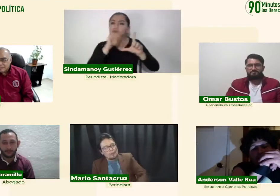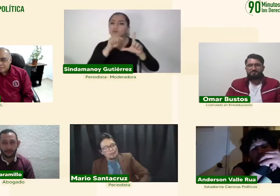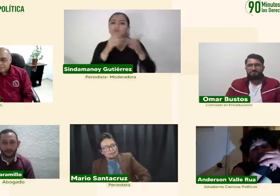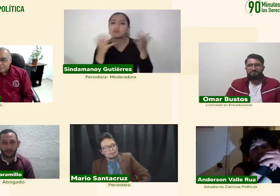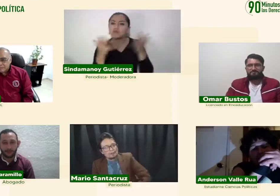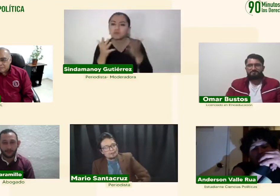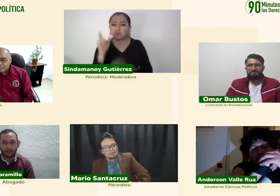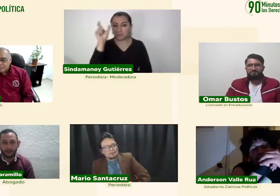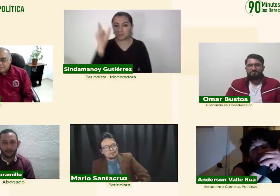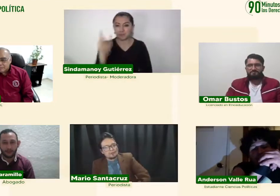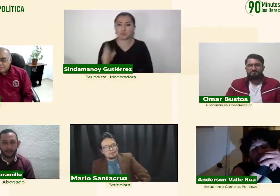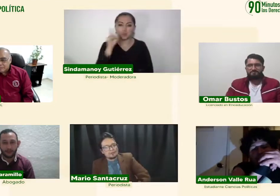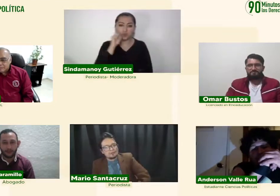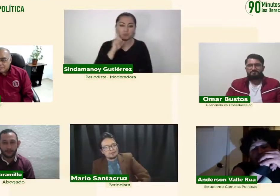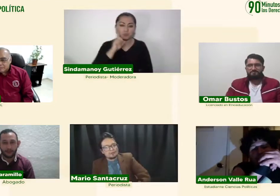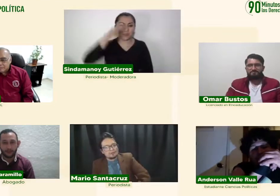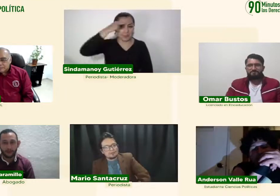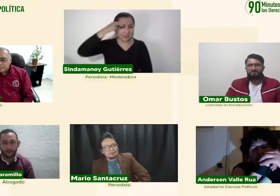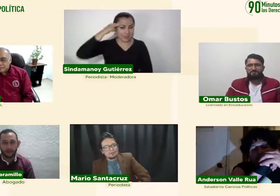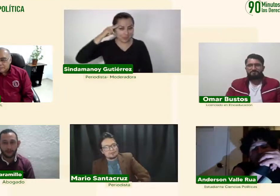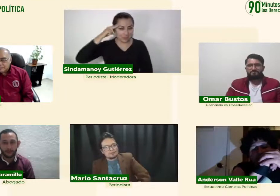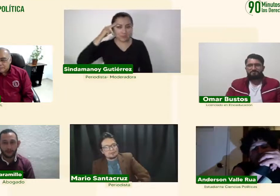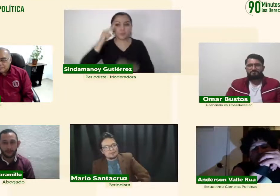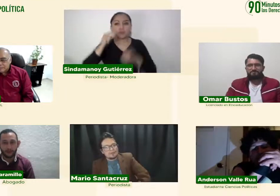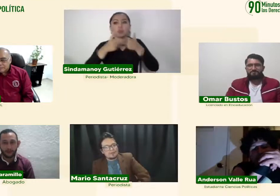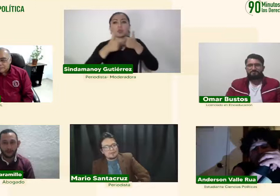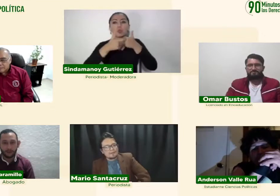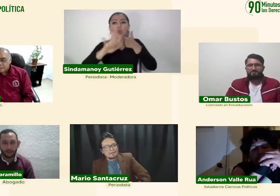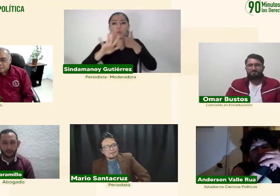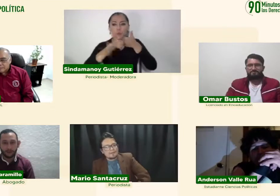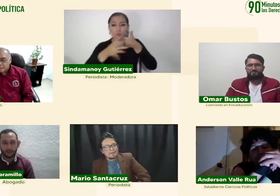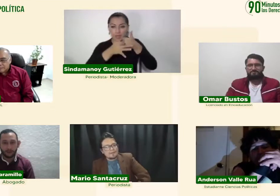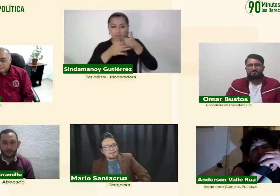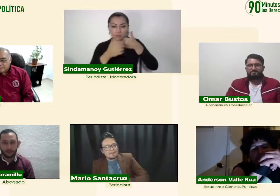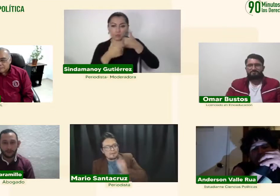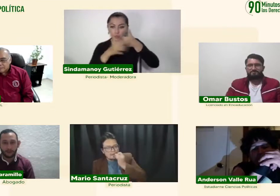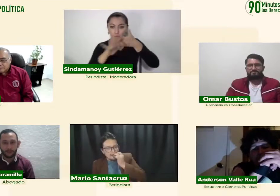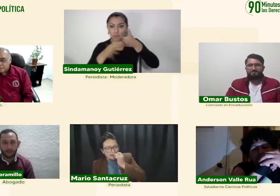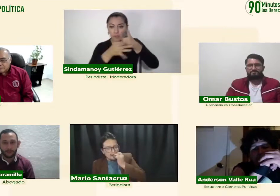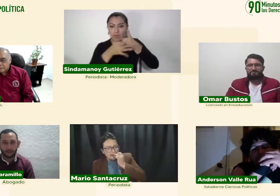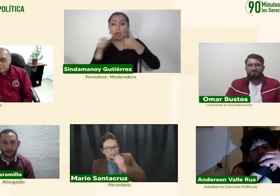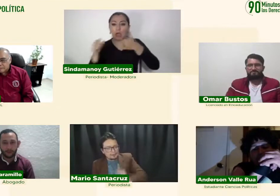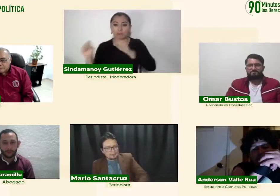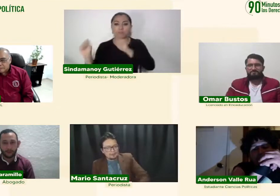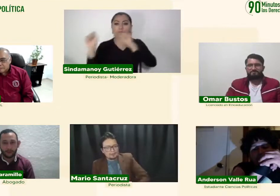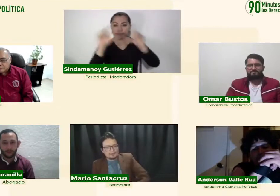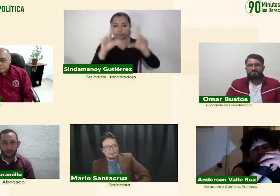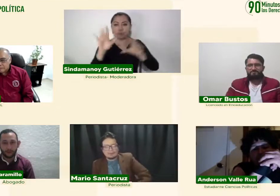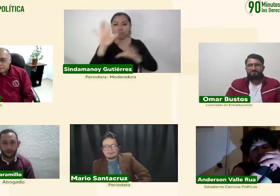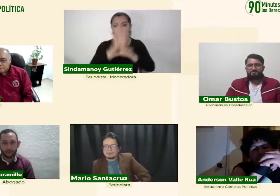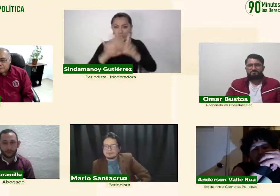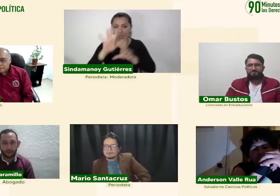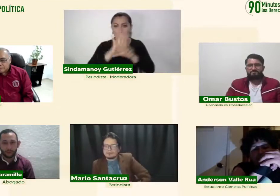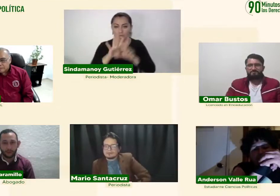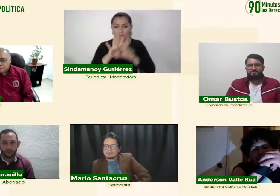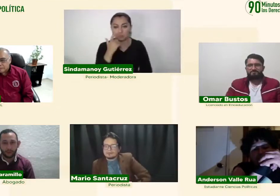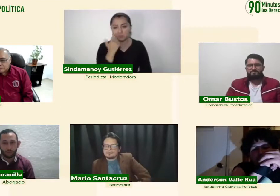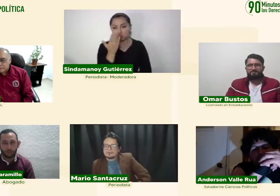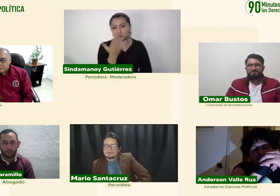quiero por favor proyectemos el vídeo de julián loango que reside en san josé de guaviare